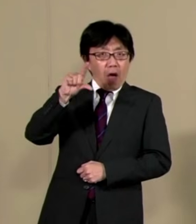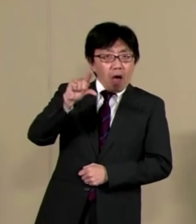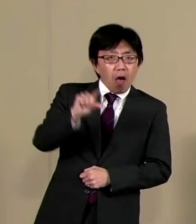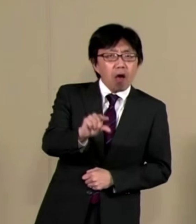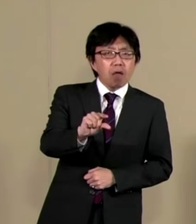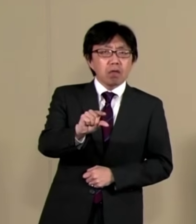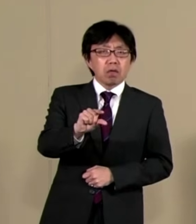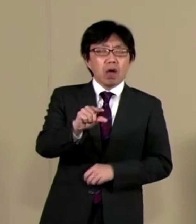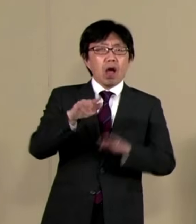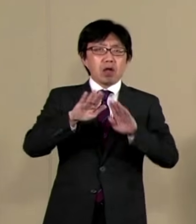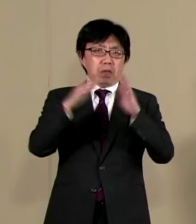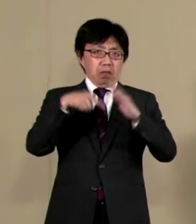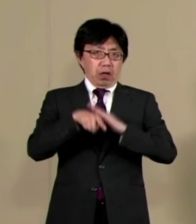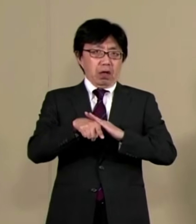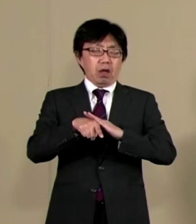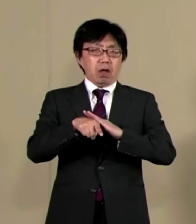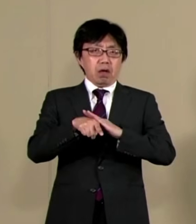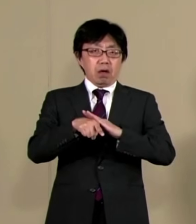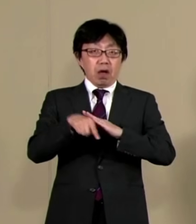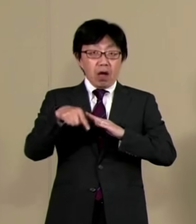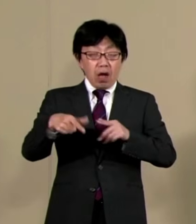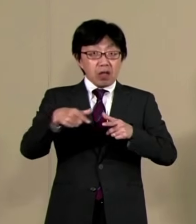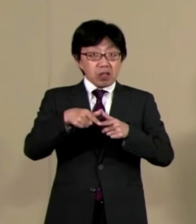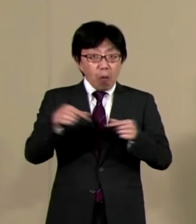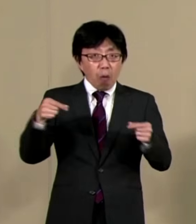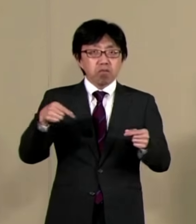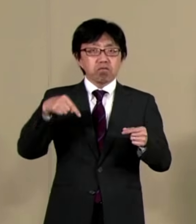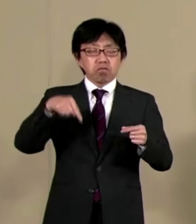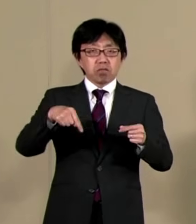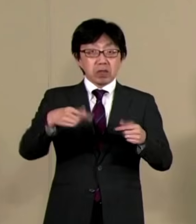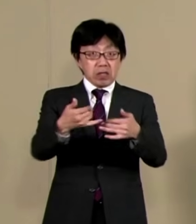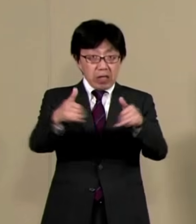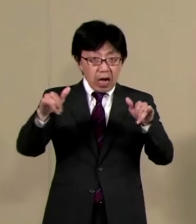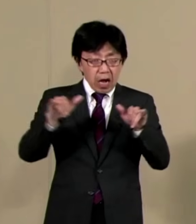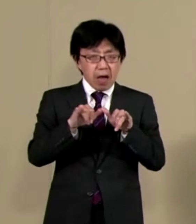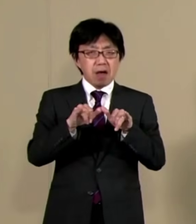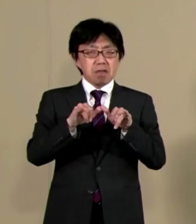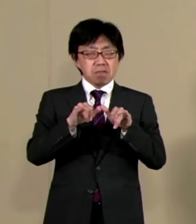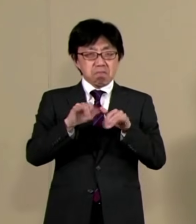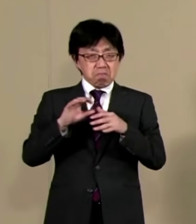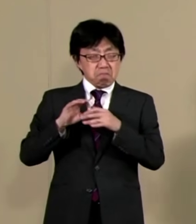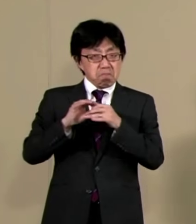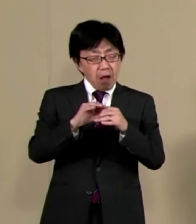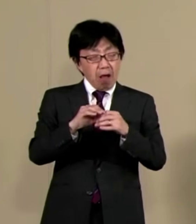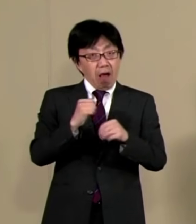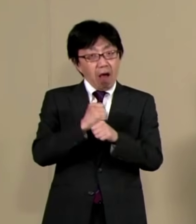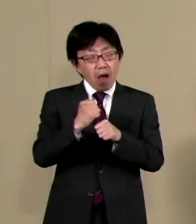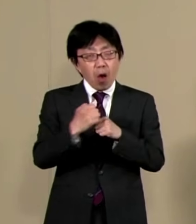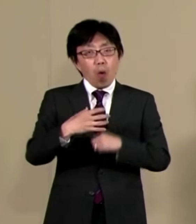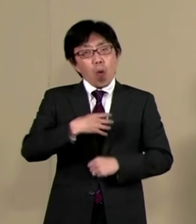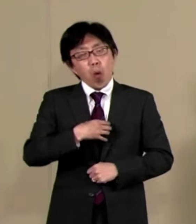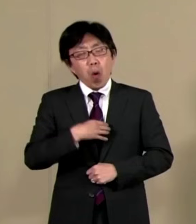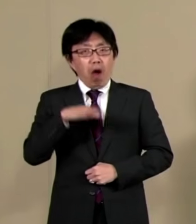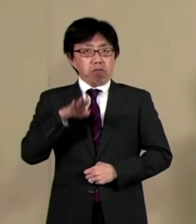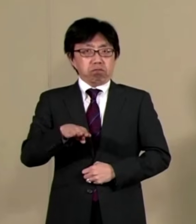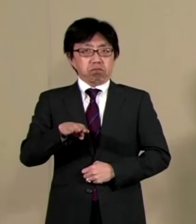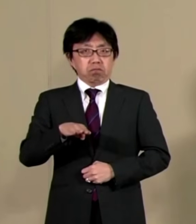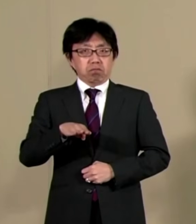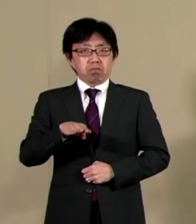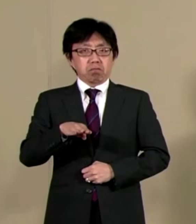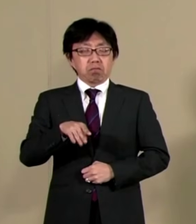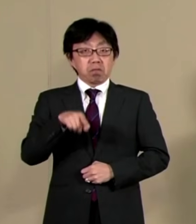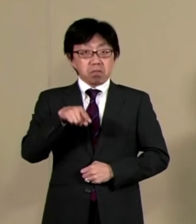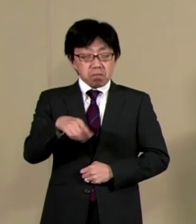ますこのままでは日本という国が社会が維持できなくなります危機への対応